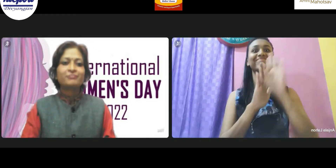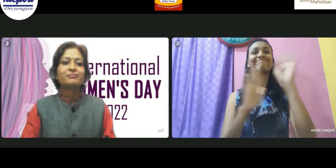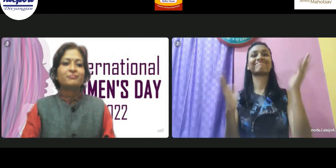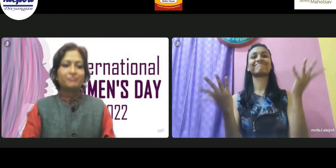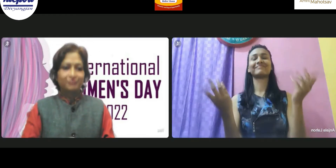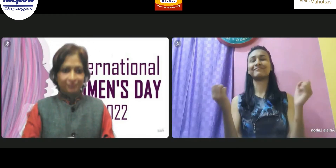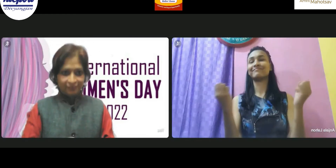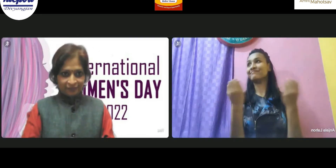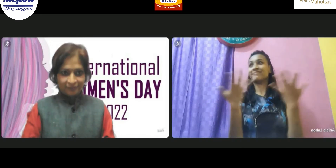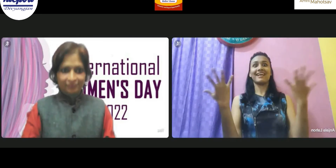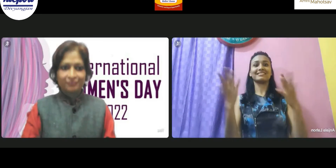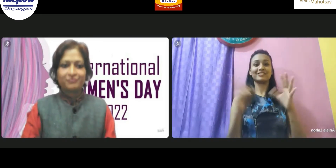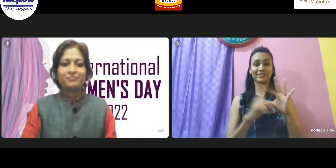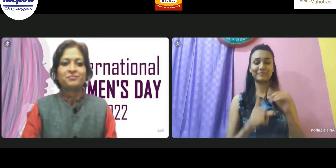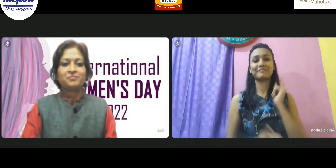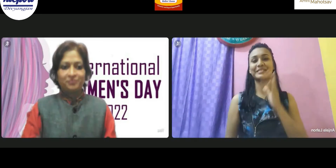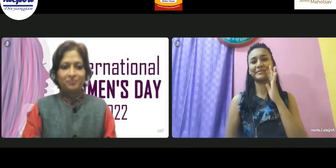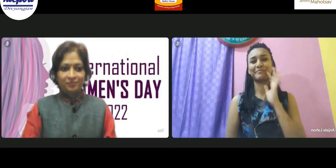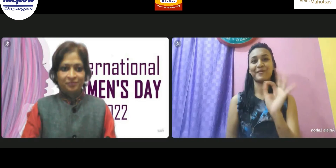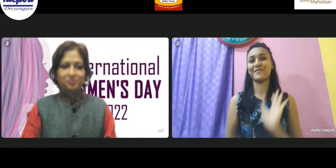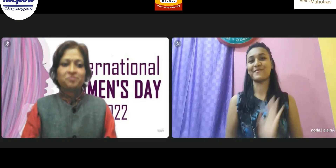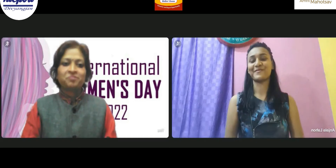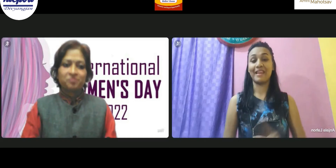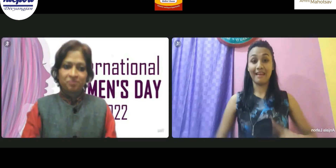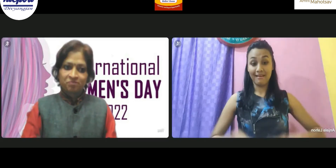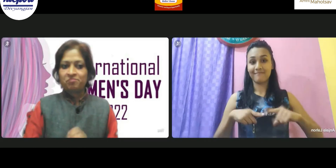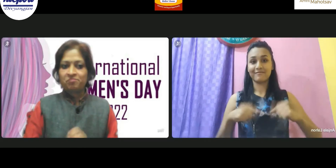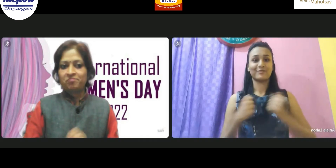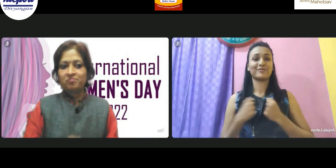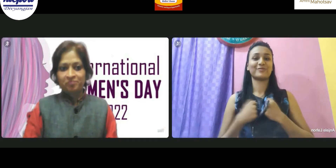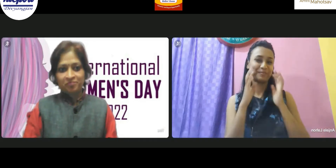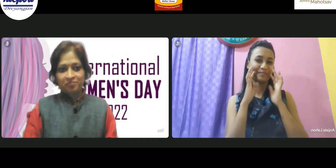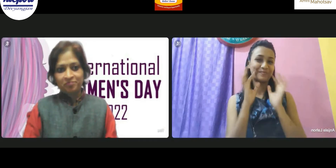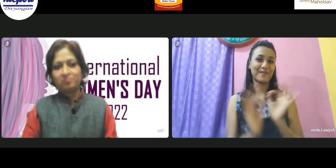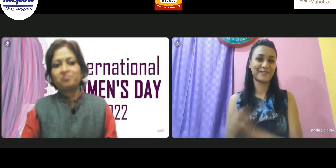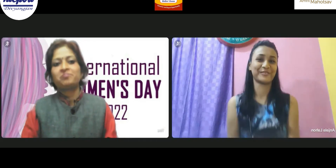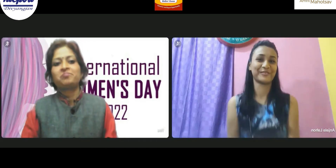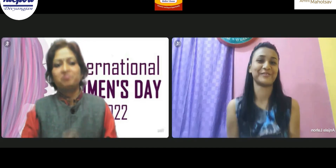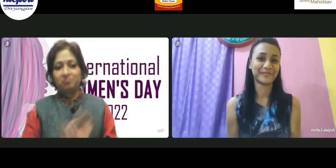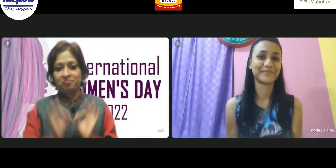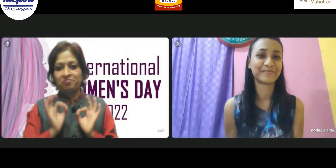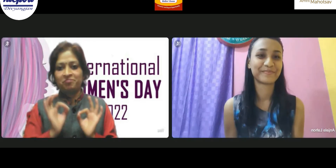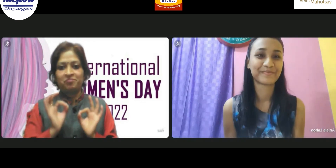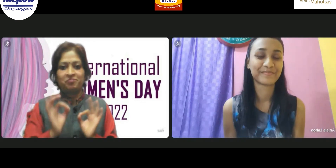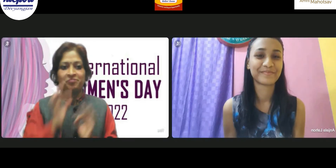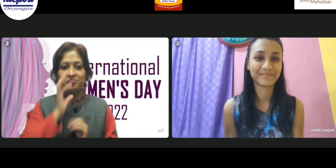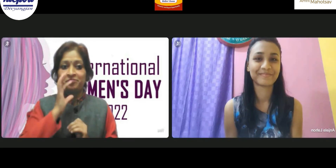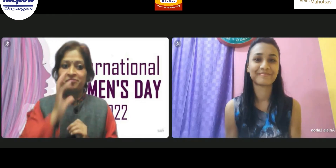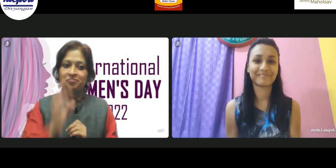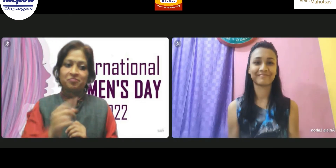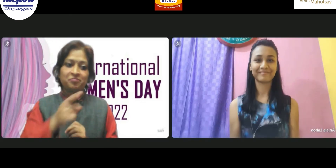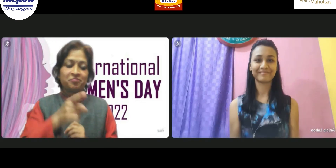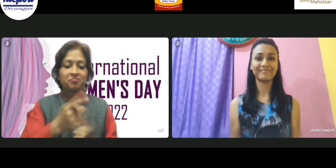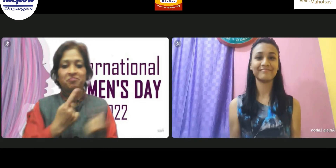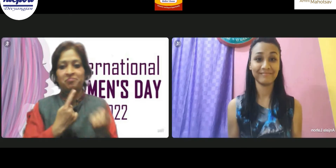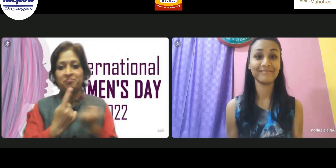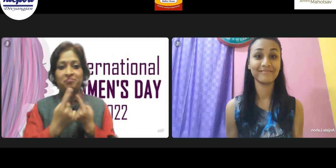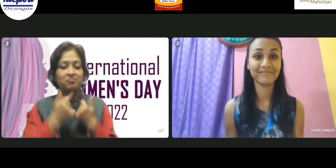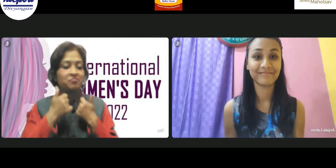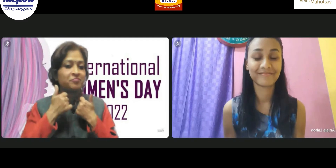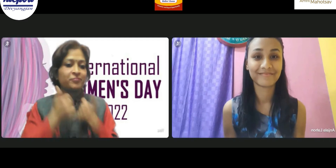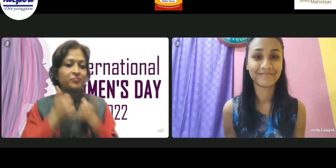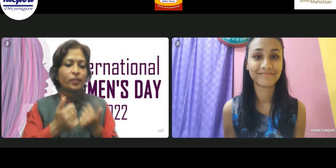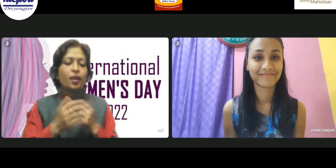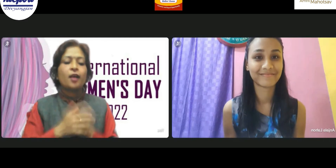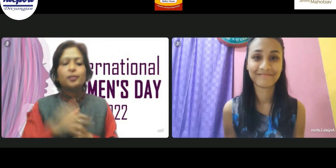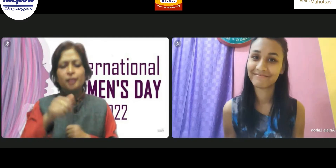है। अपने आप को इस तरह से शारीरिक रूप से सक्षम बनाना है कि वो इस तरह के कॉन्टेस्ट में भाग ले सकें। बिल्कुल